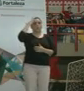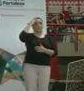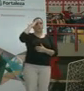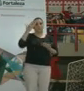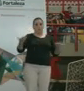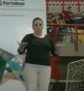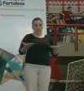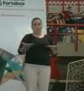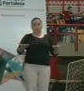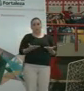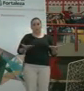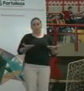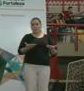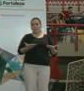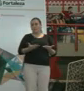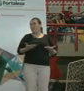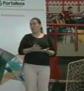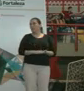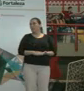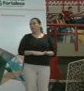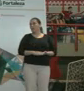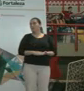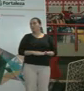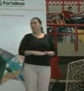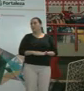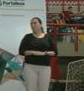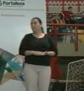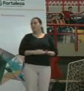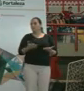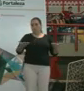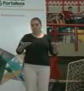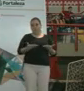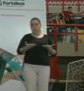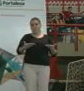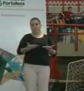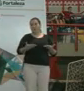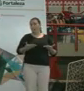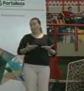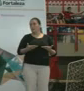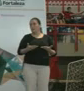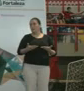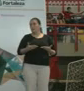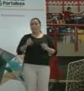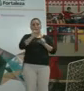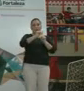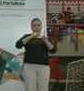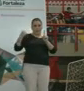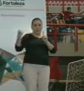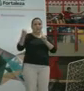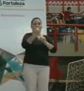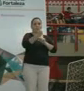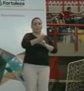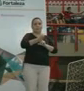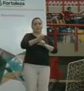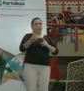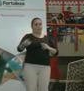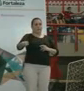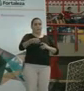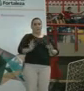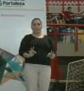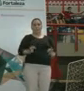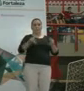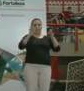Hoje, inclusive, a gente que tem, a gente está exposto a nossa sociedade está exposta muito mais à